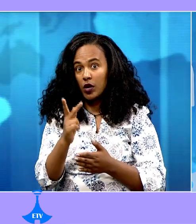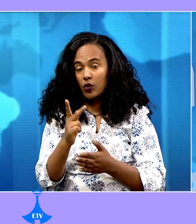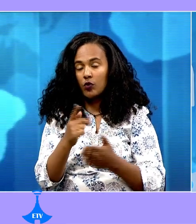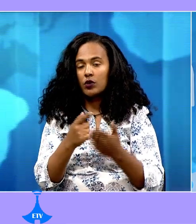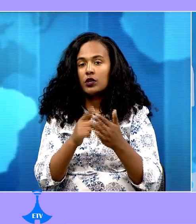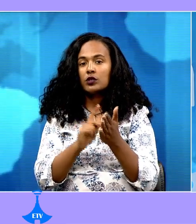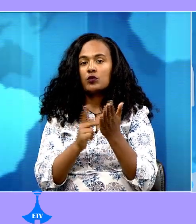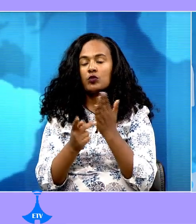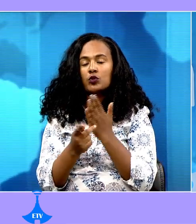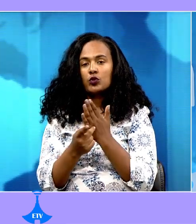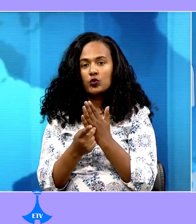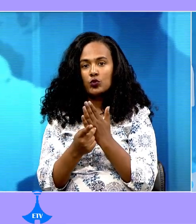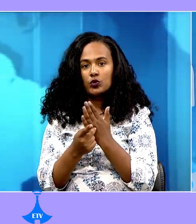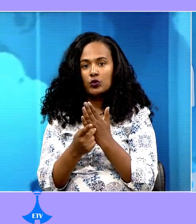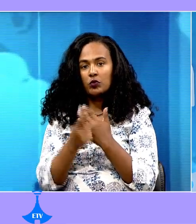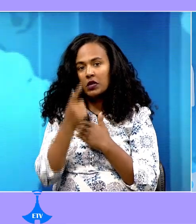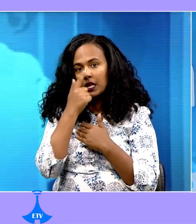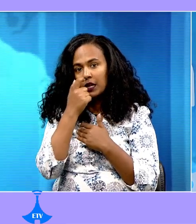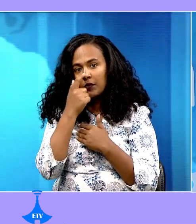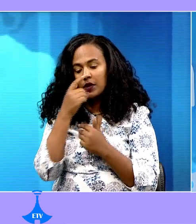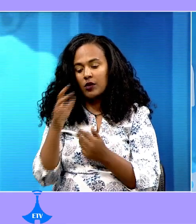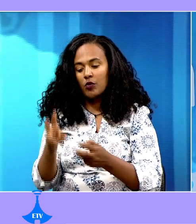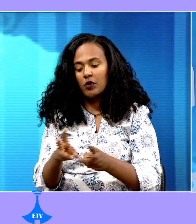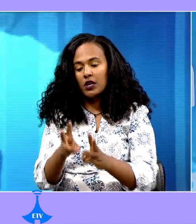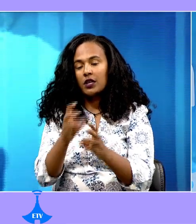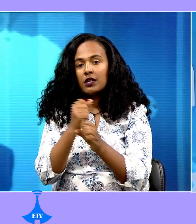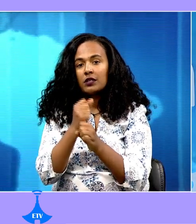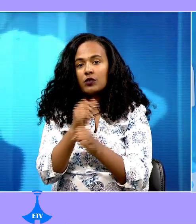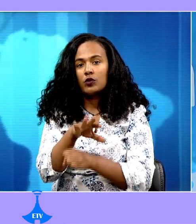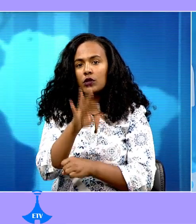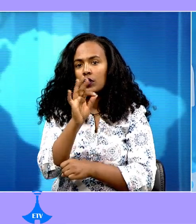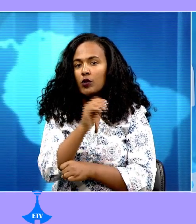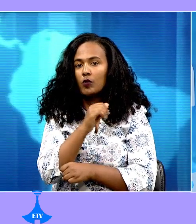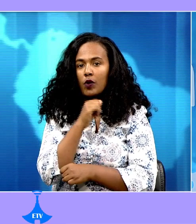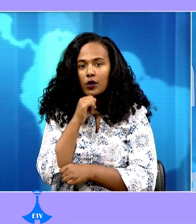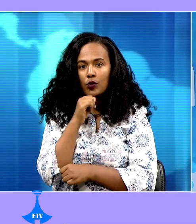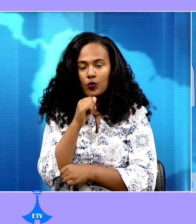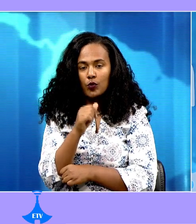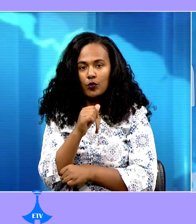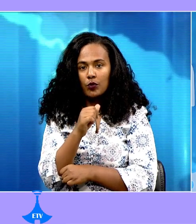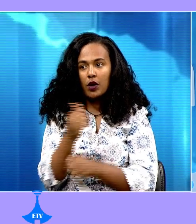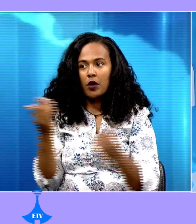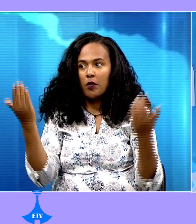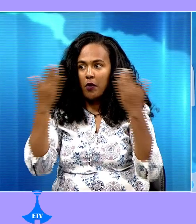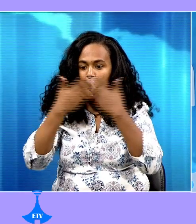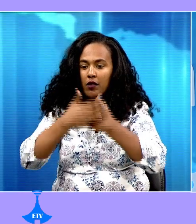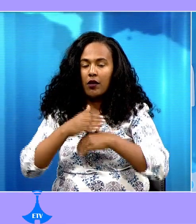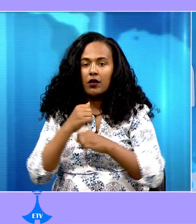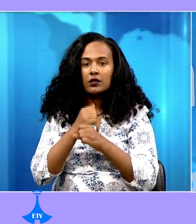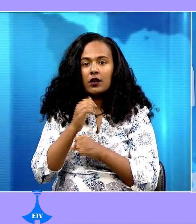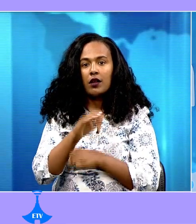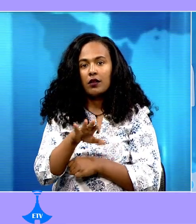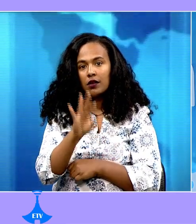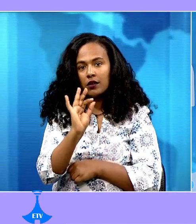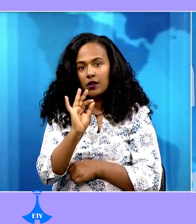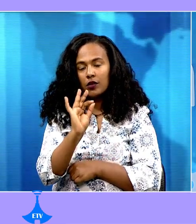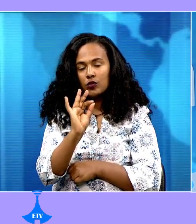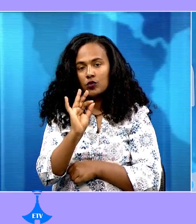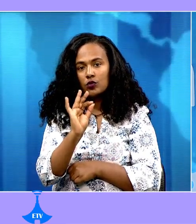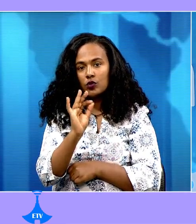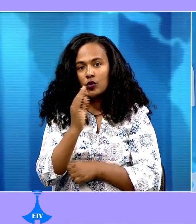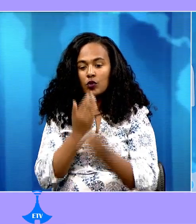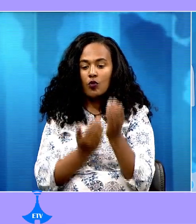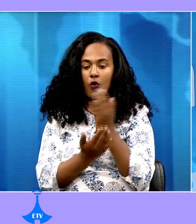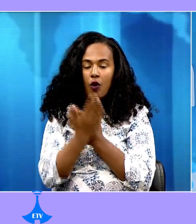እነኚህ ፕሮጀክቶች በተለመደው መንገድ ተሰርተው የተገኙ አይደሉም። ማታ ስራ ላይ ታገኛላችሁ።